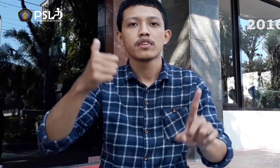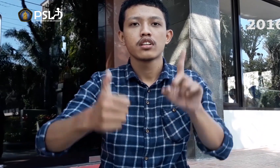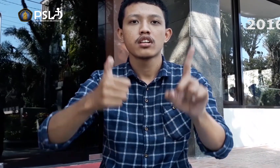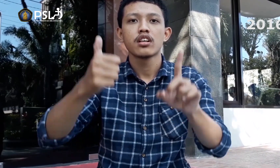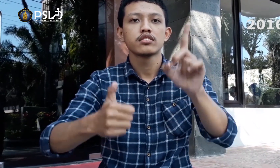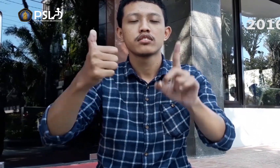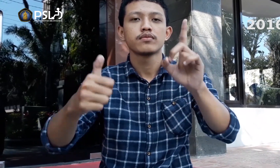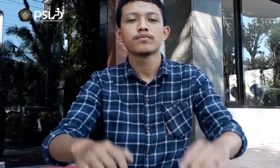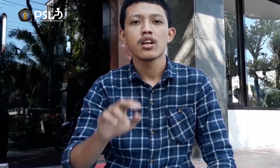2016,